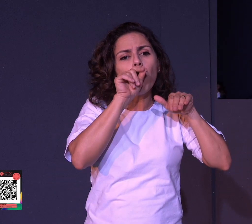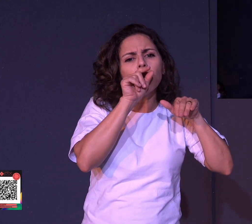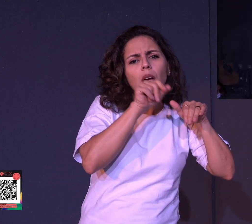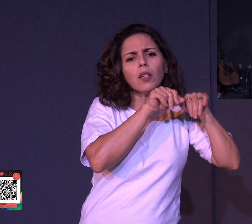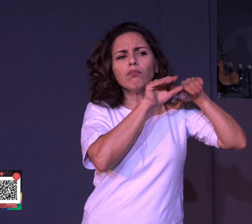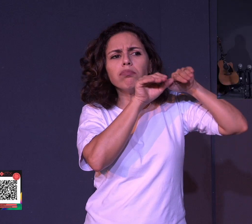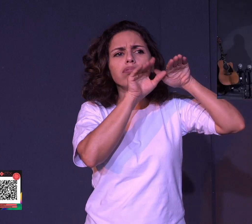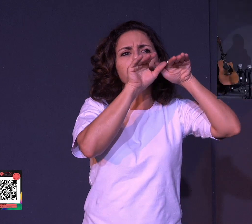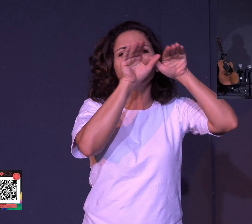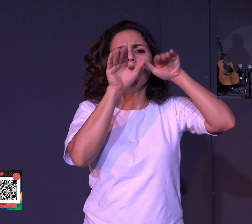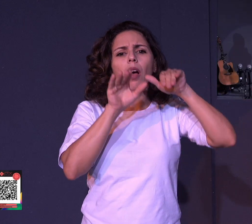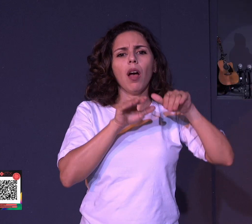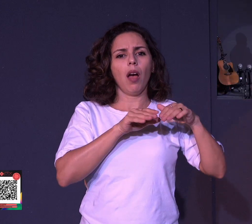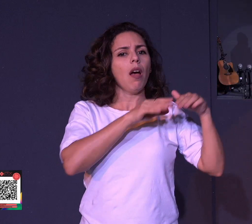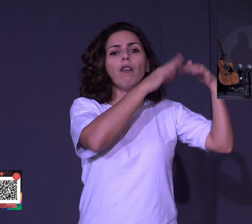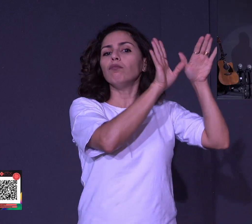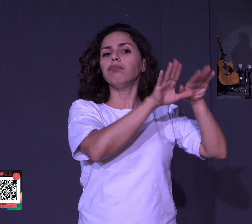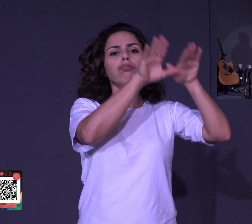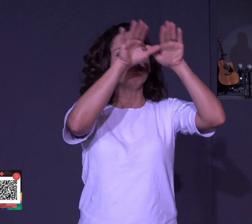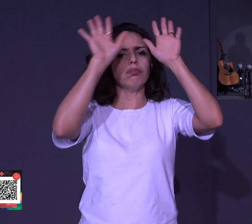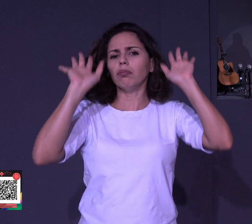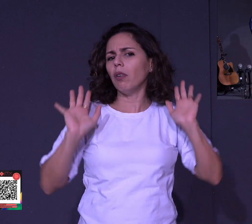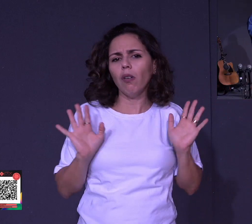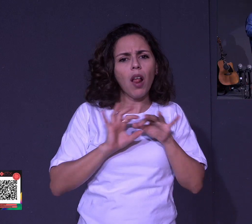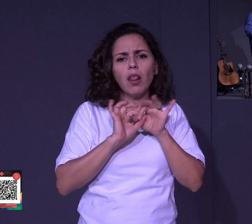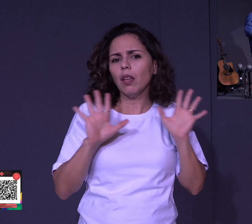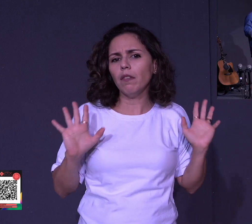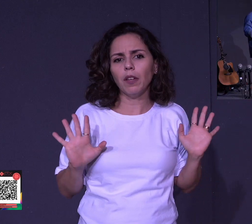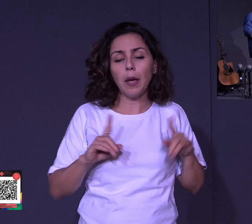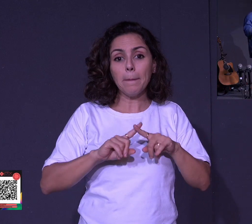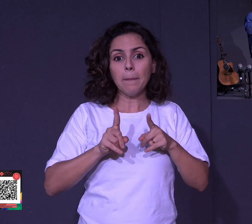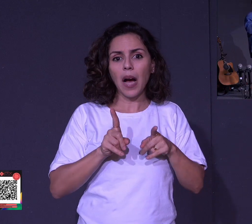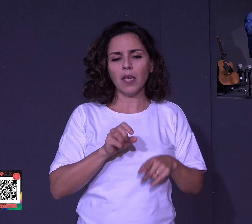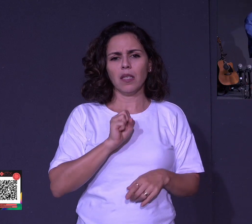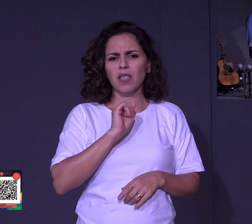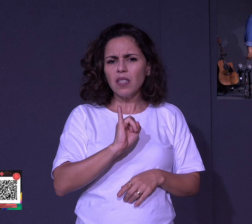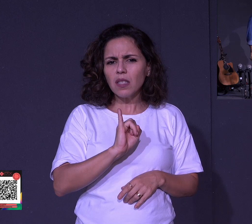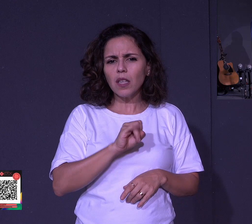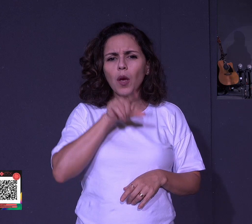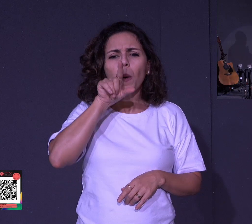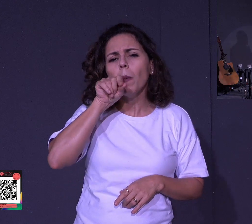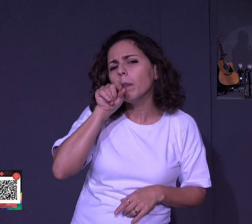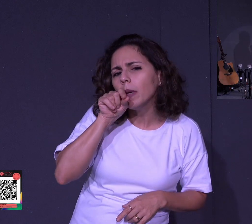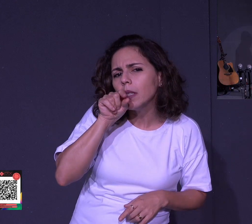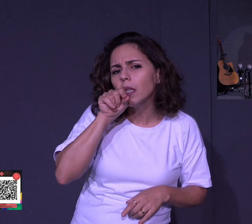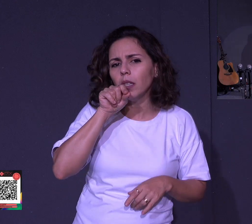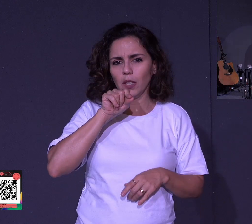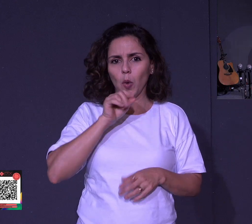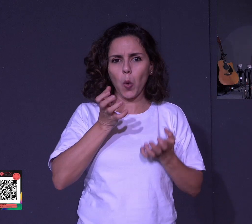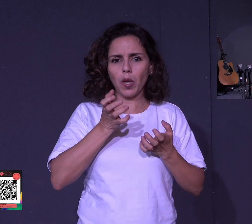Minha e sua. Se ele ficar, se ele se consolidar, ele não vai ser só um pensamento. Há